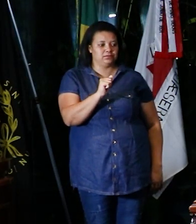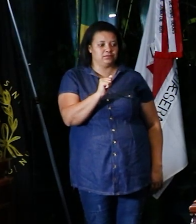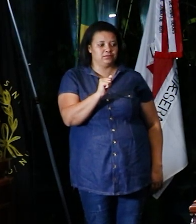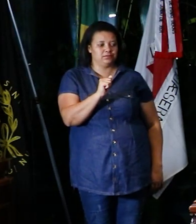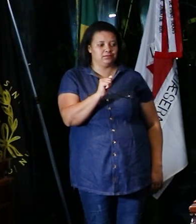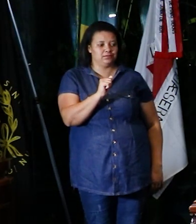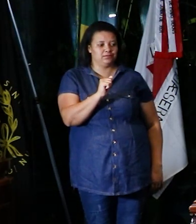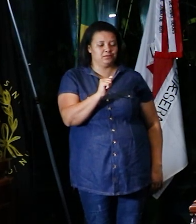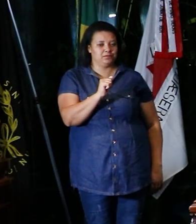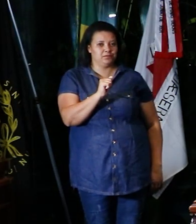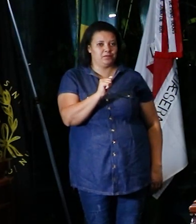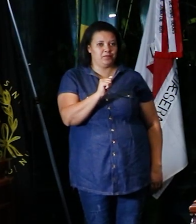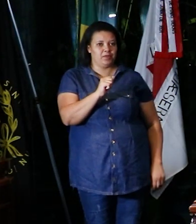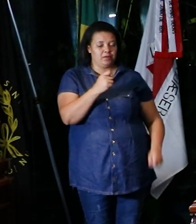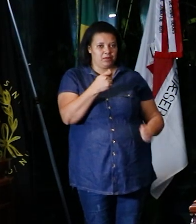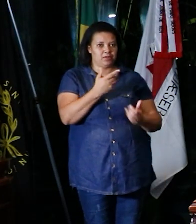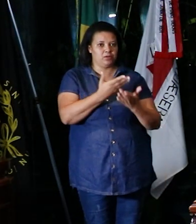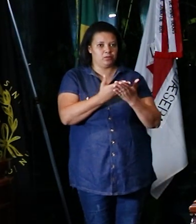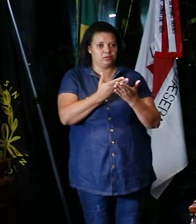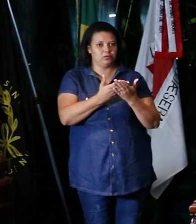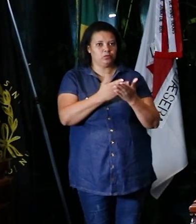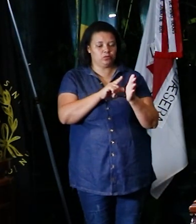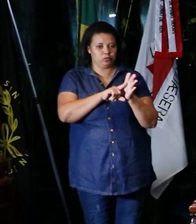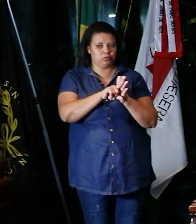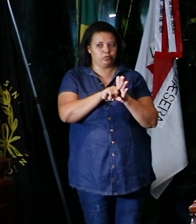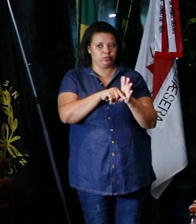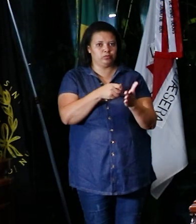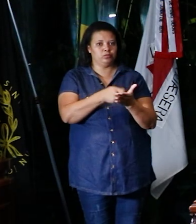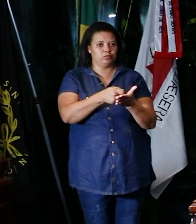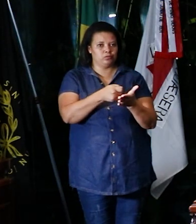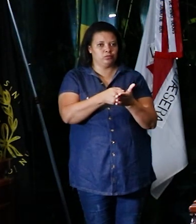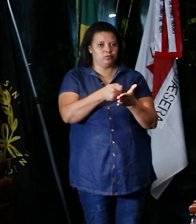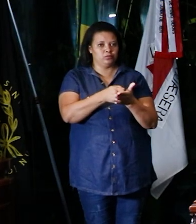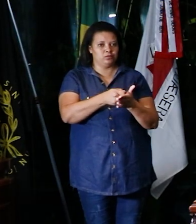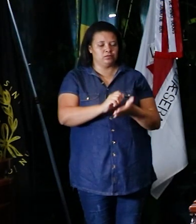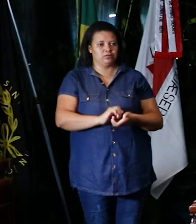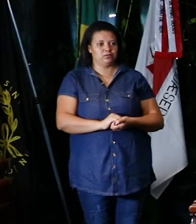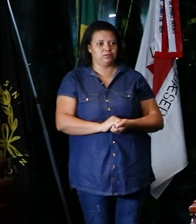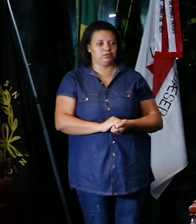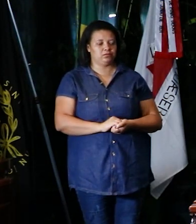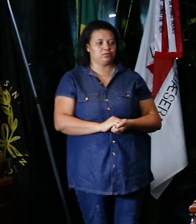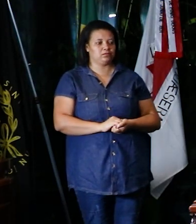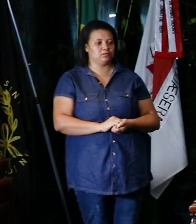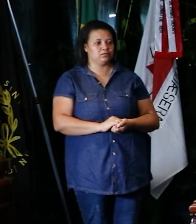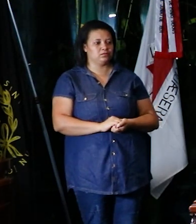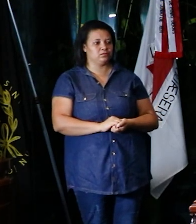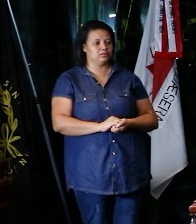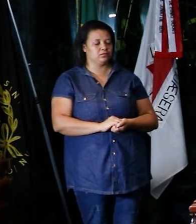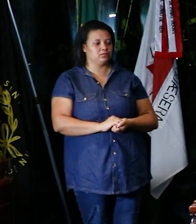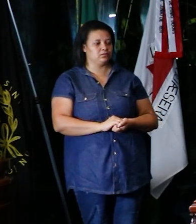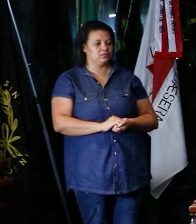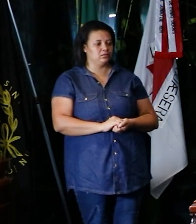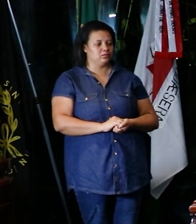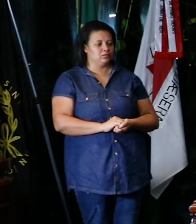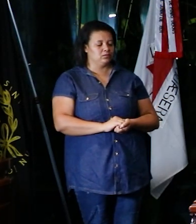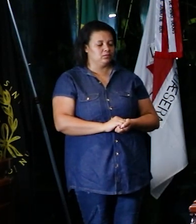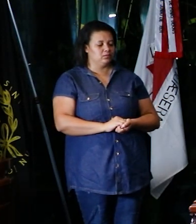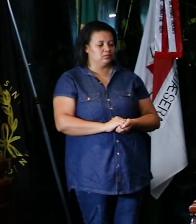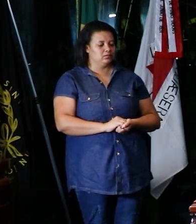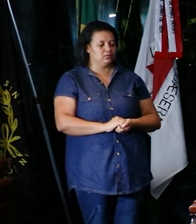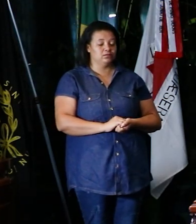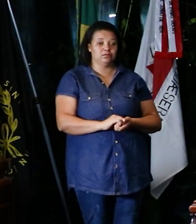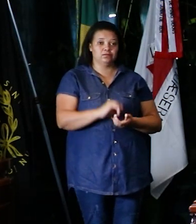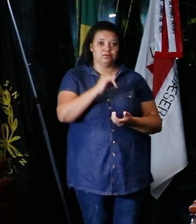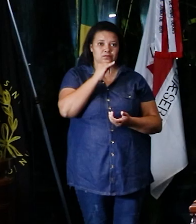quem eles tinham que seguir, né? No classicismo, e ele fazia o princípio